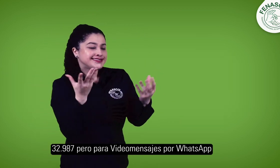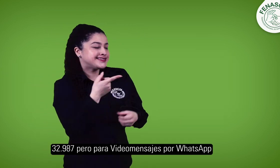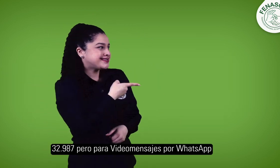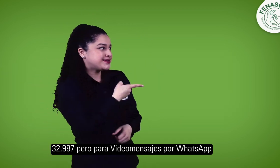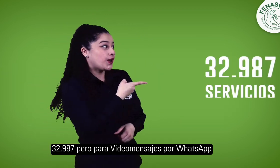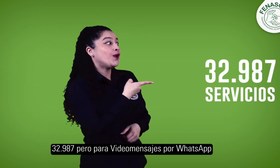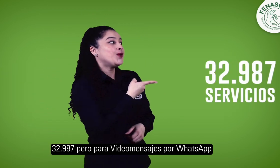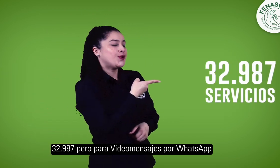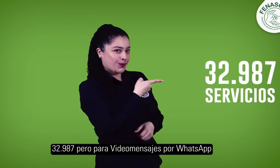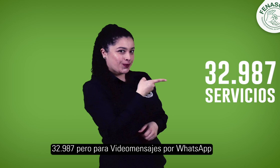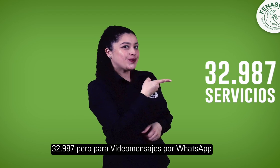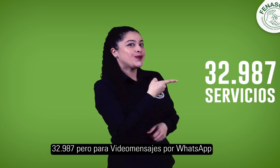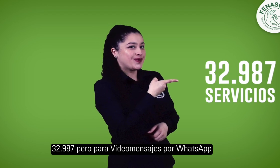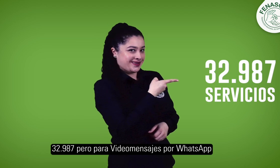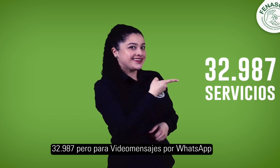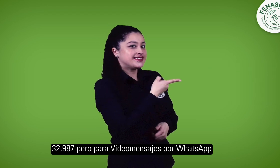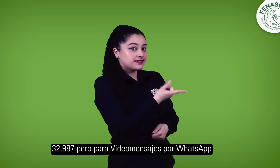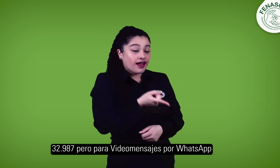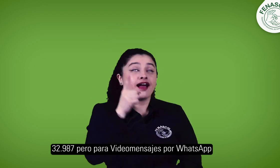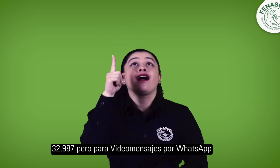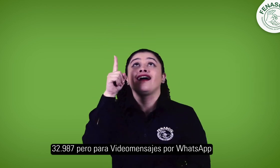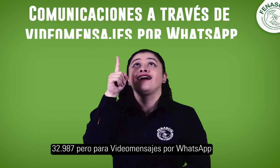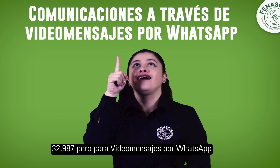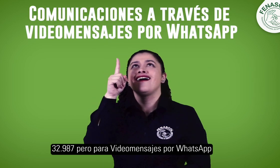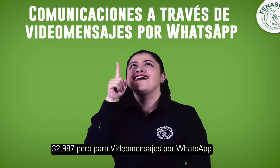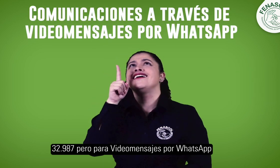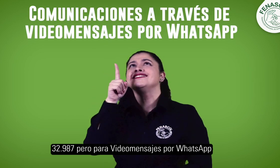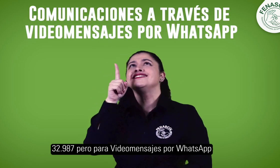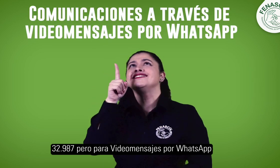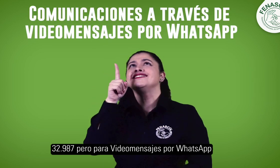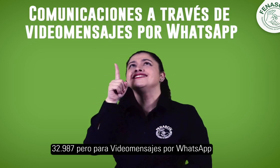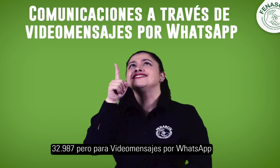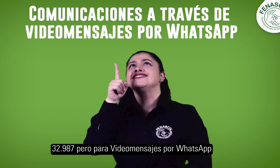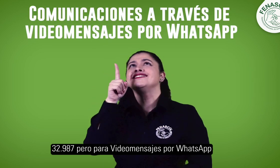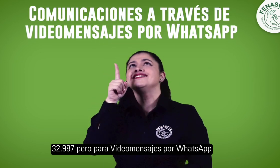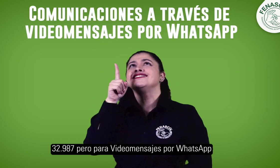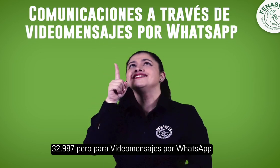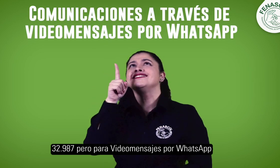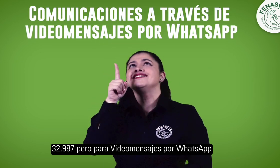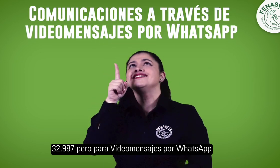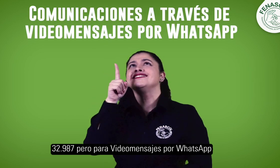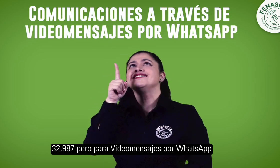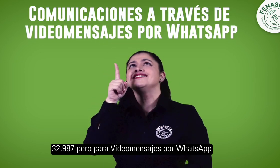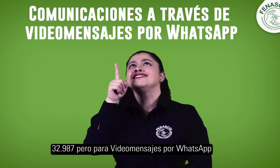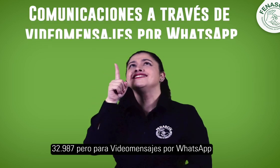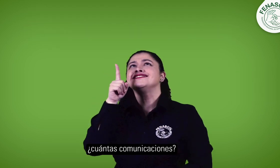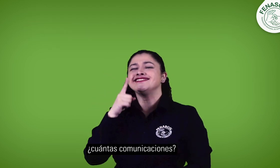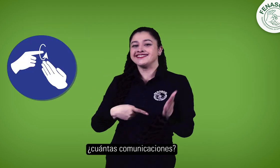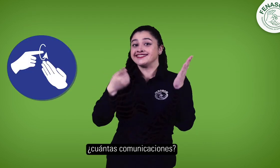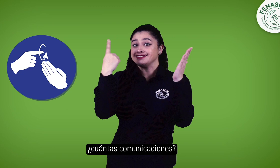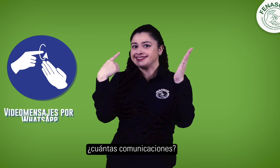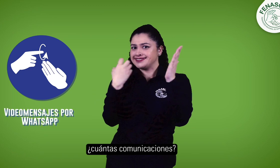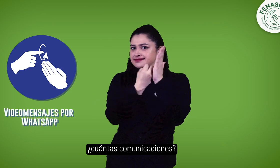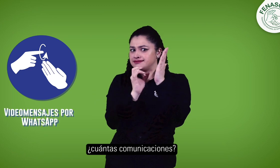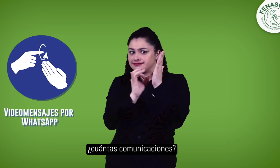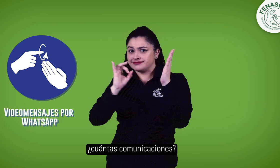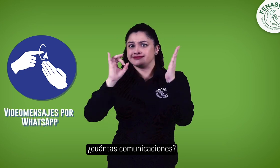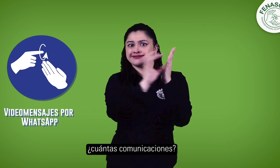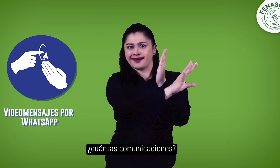32.987. Pero para Videomensajes por WhatsApp, ¿cuántas comunicaciones?